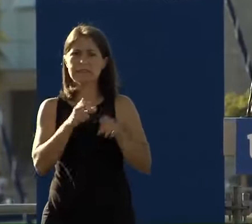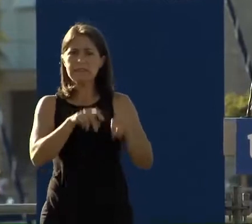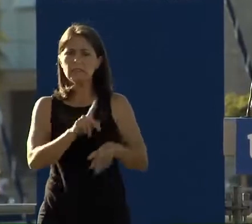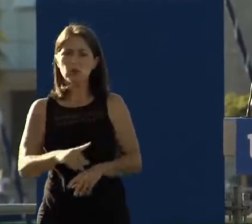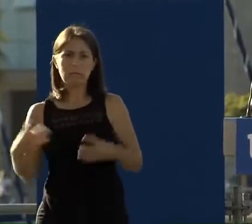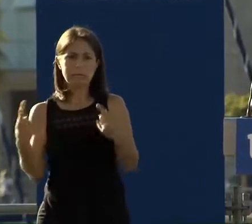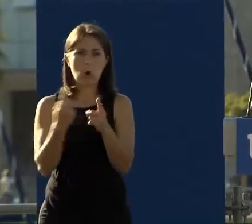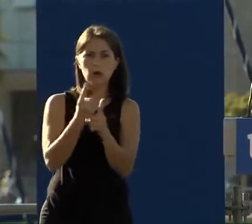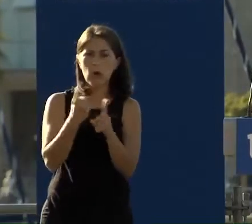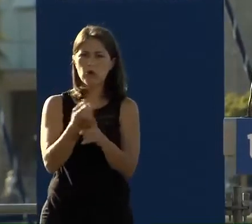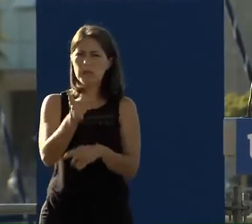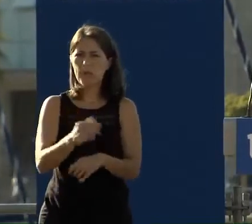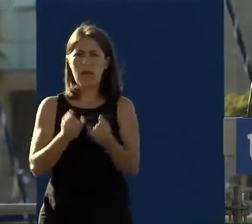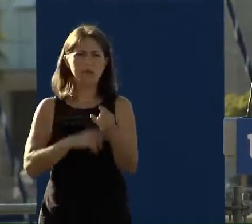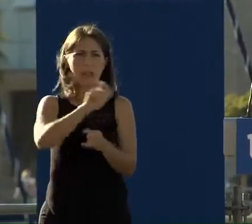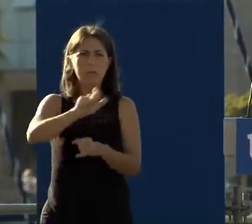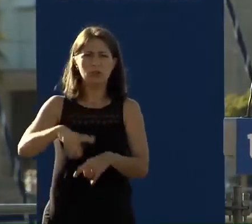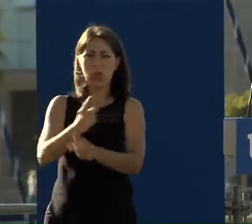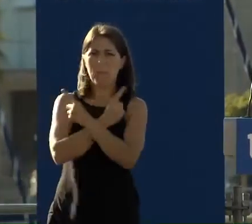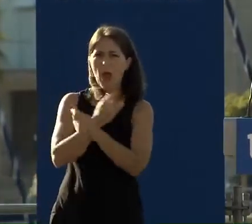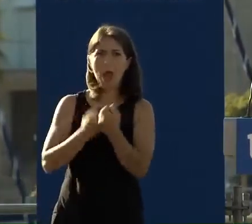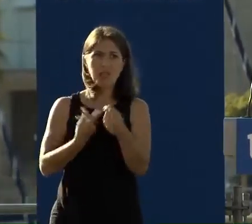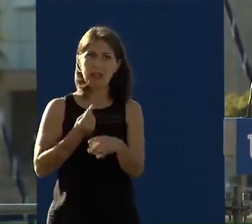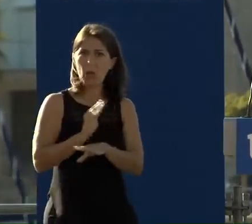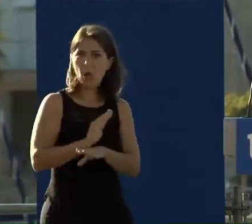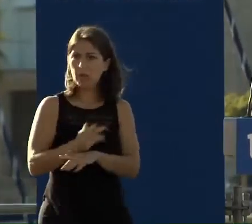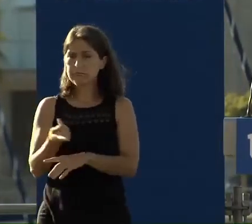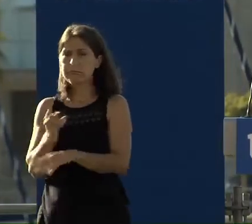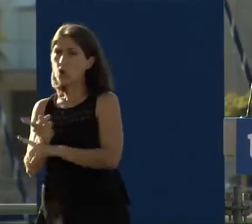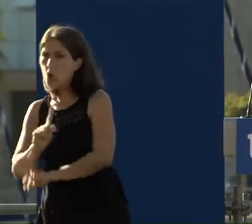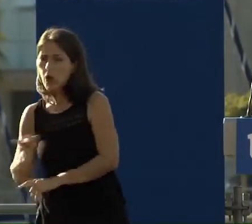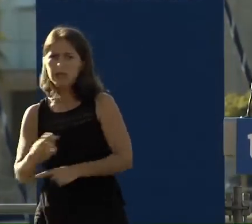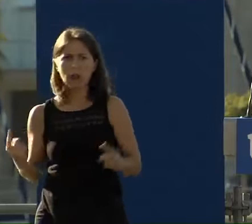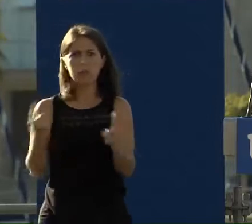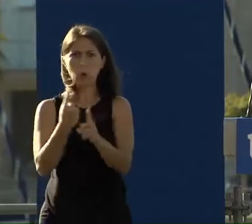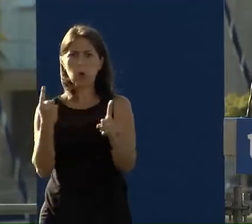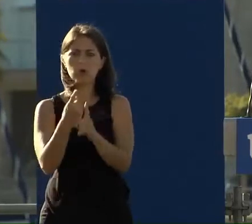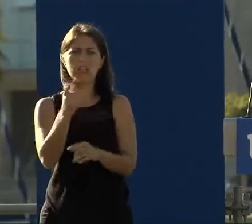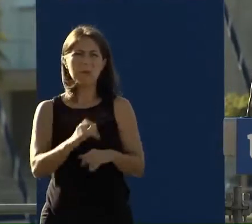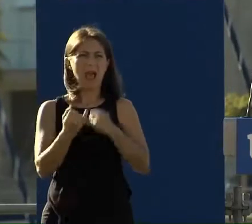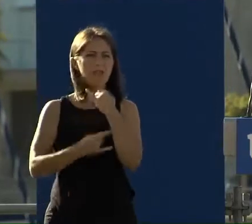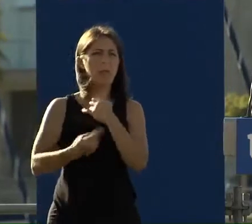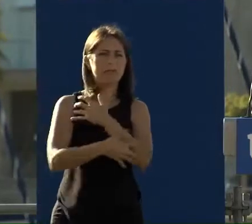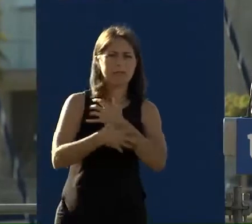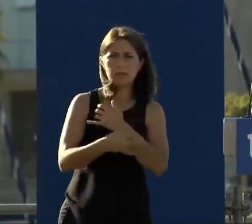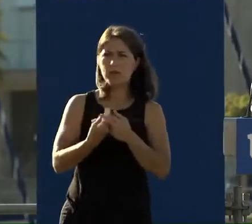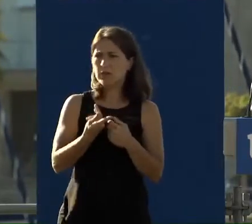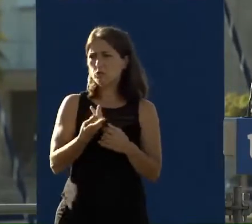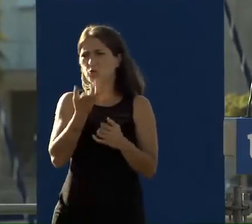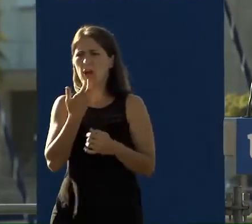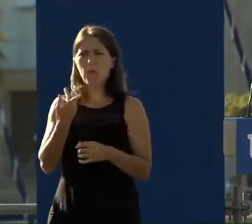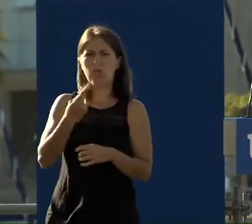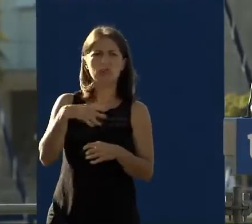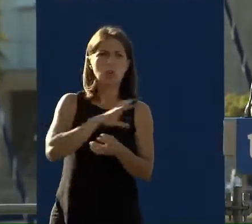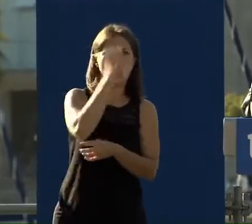parados que cobran esa prestación por desemprego con aqueles que non a cobran, que enfrentemos os precarios de Novo Mesoiro cos precarios de Navia,